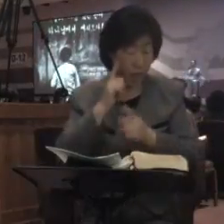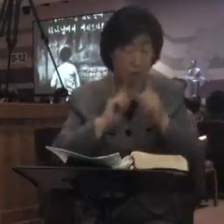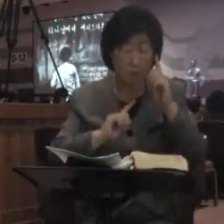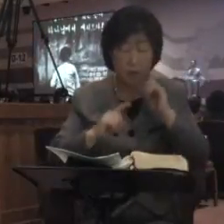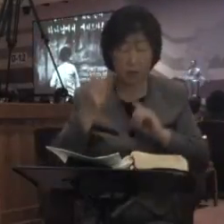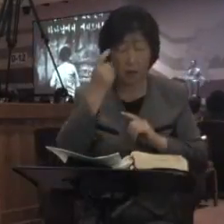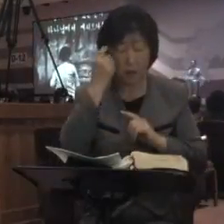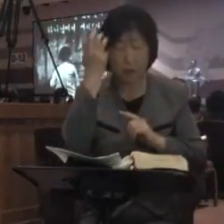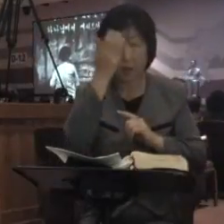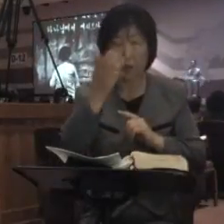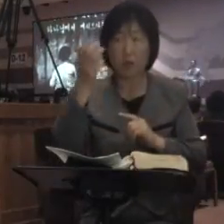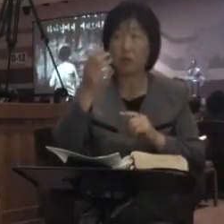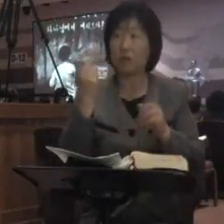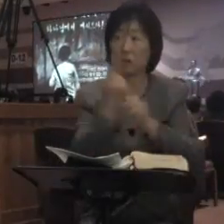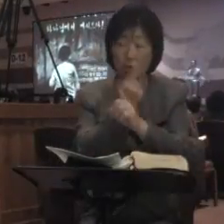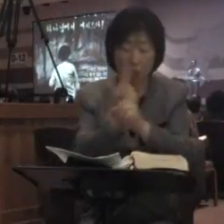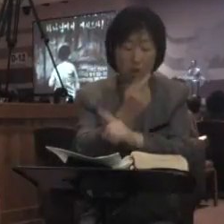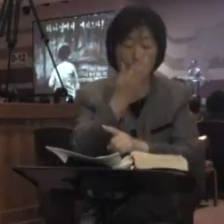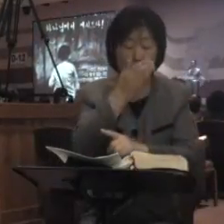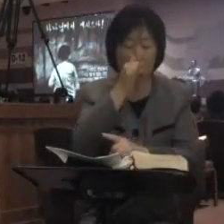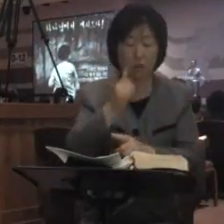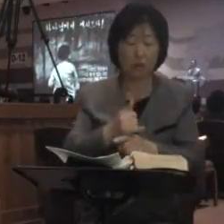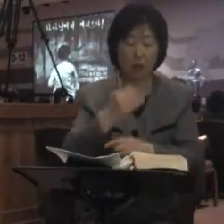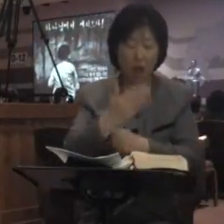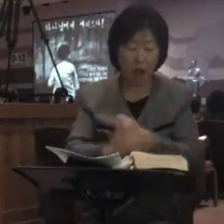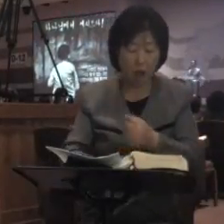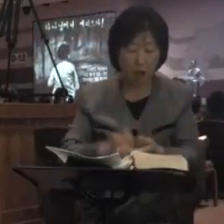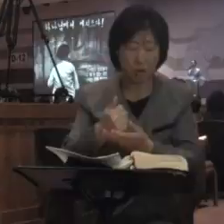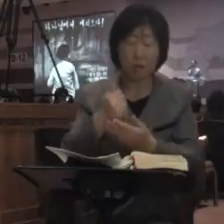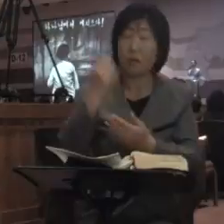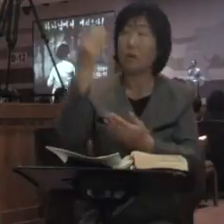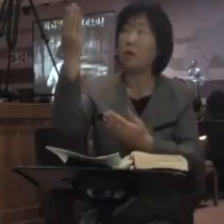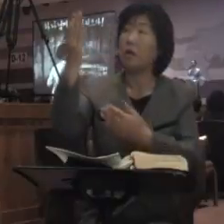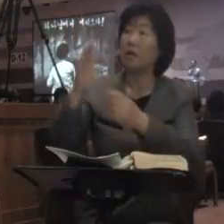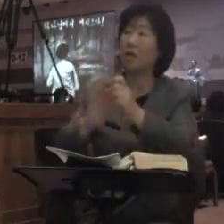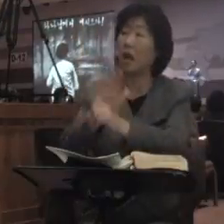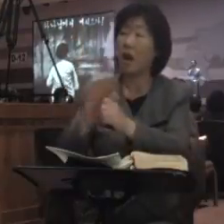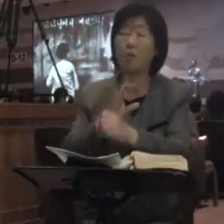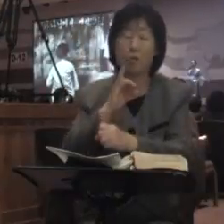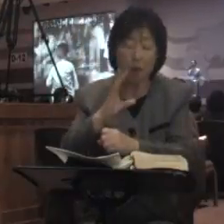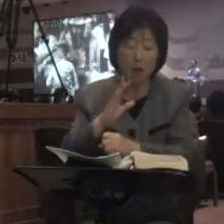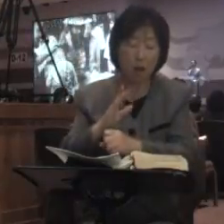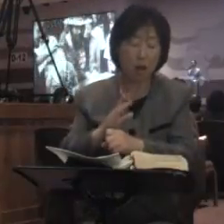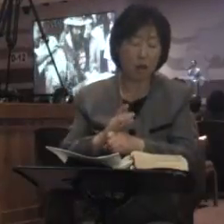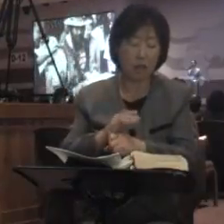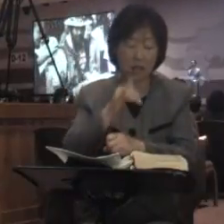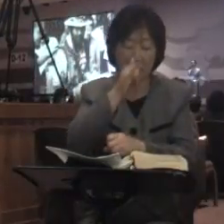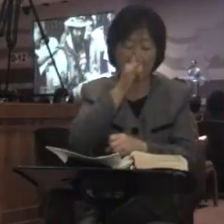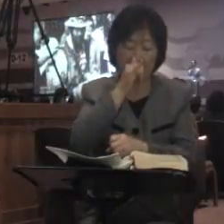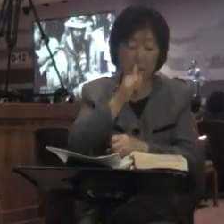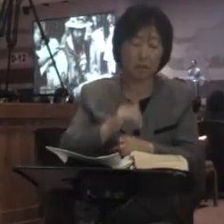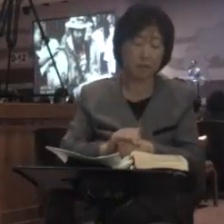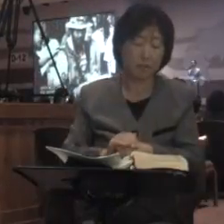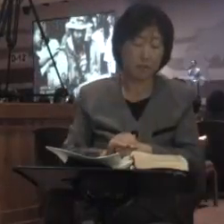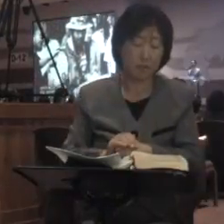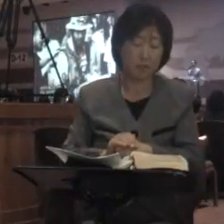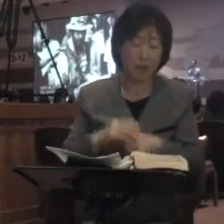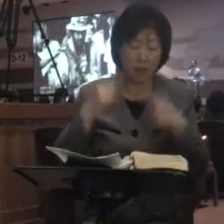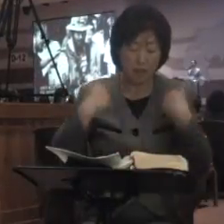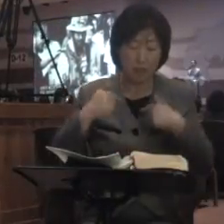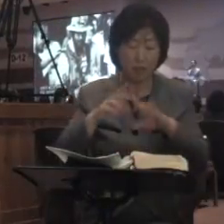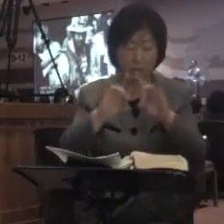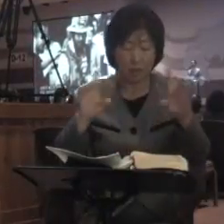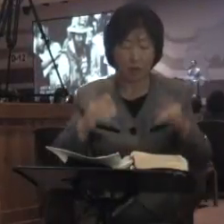상처받은 영혼들이 치유될 수 있는 것은 하나님, 당신의 사랑뿐이라는 것을 알기에 날마다